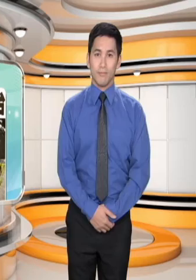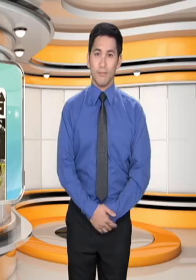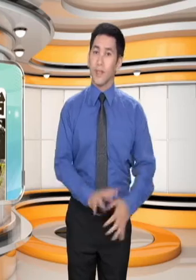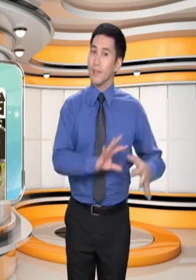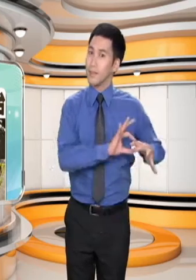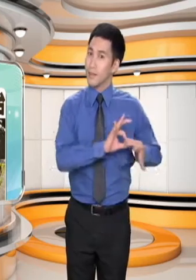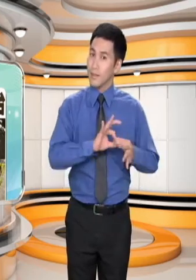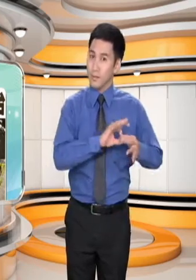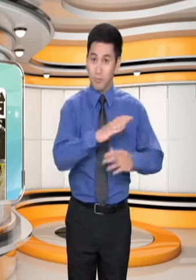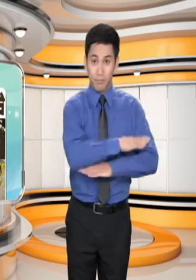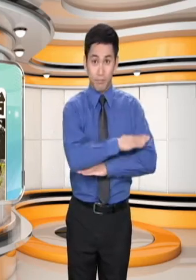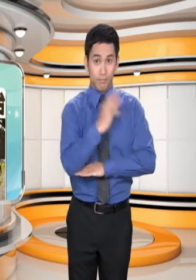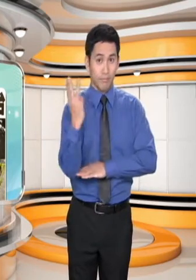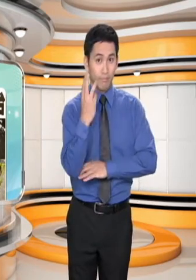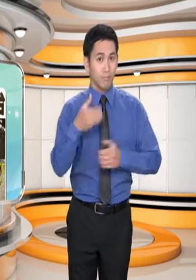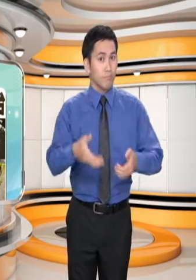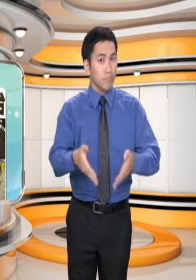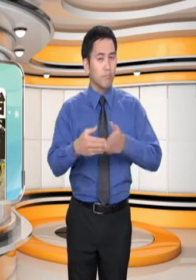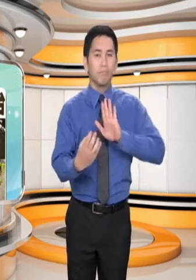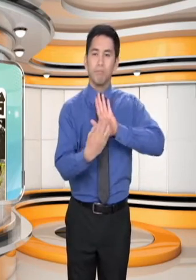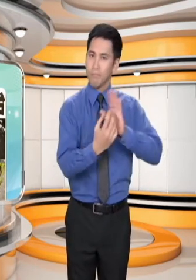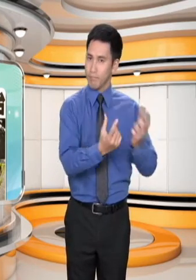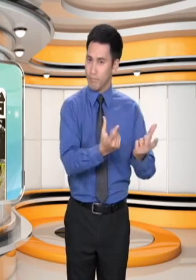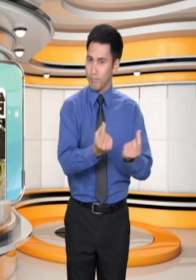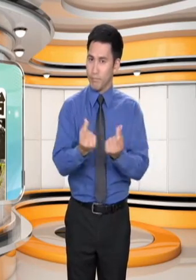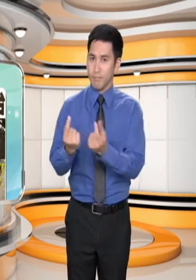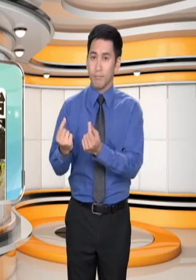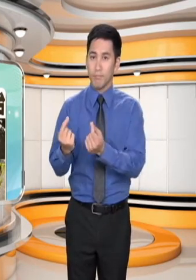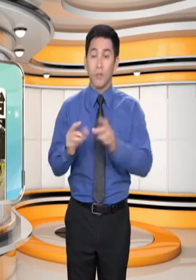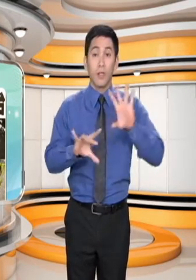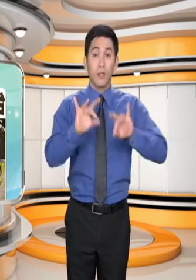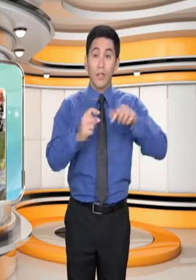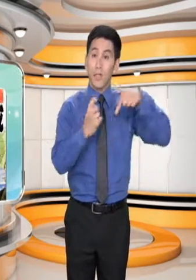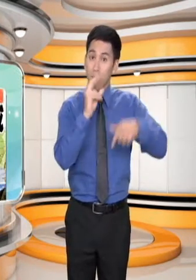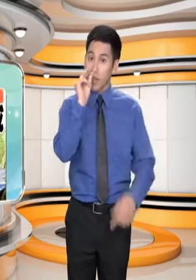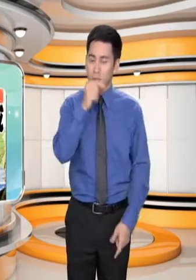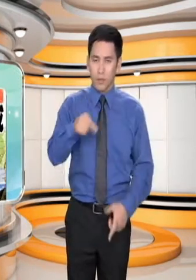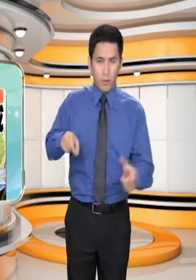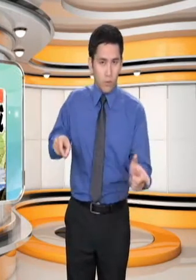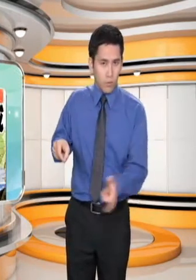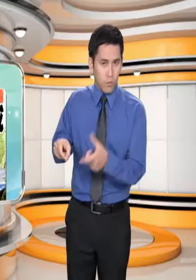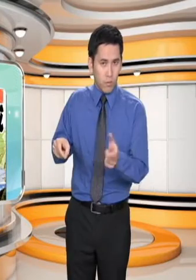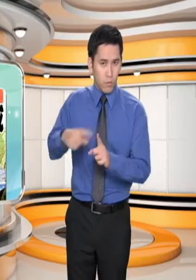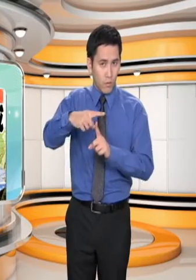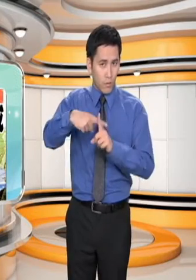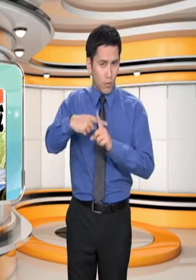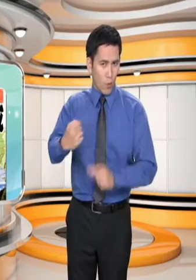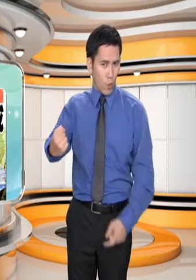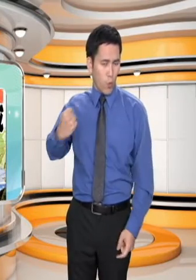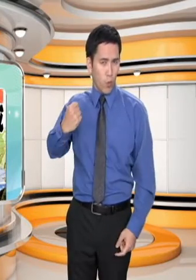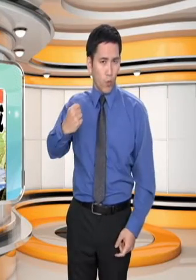来关心今天三大报的头条一样都是强烈台风尼伯特来势汹汹